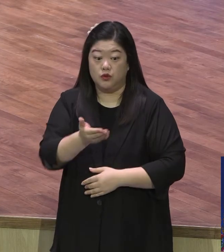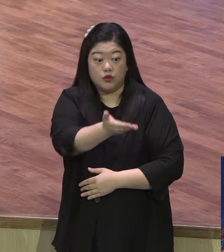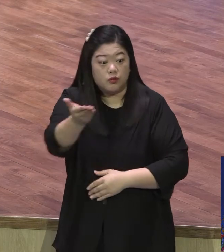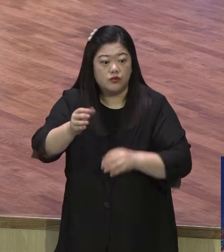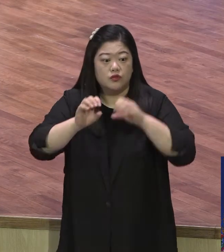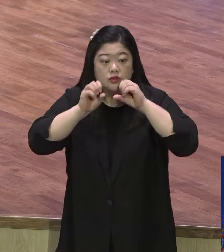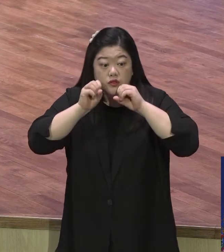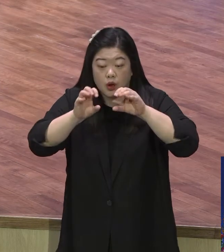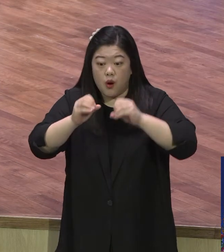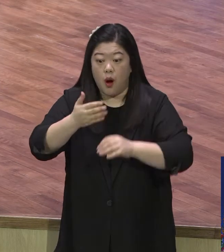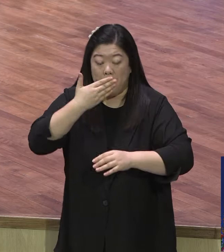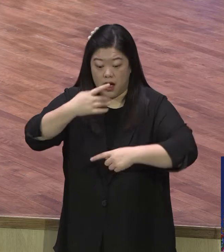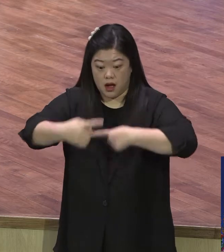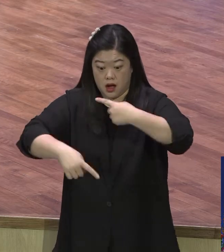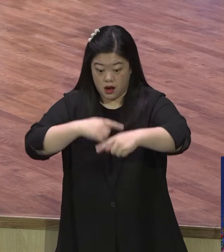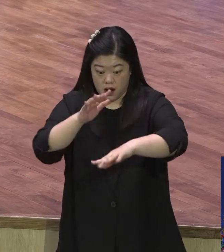바랍니다